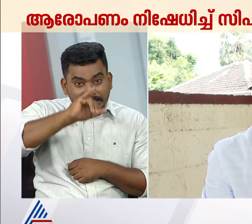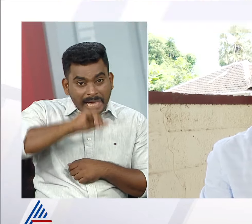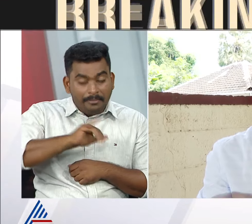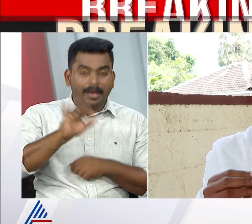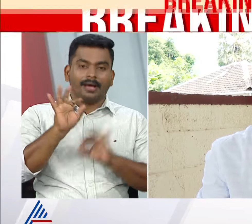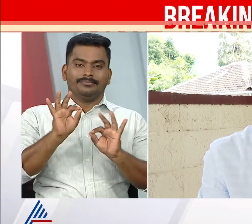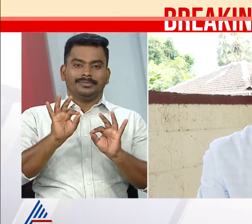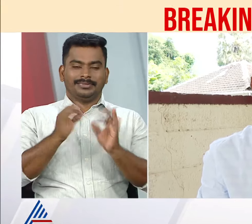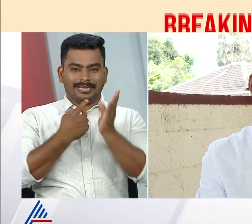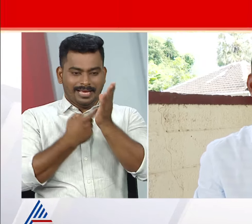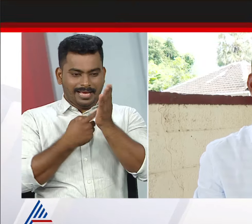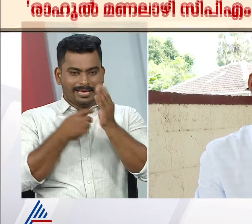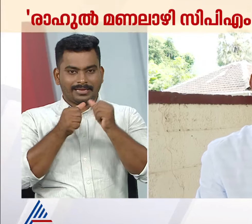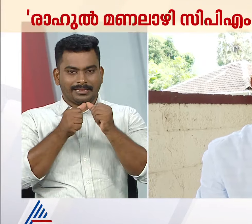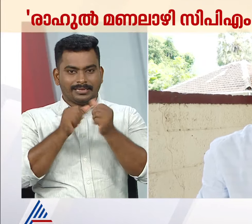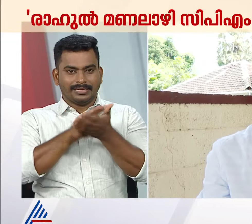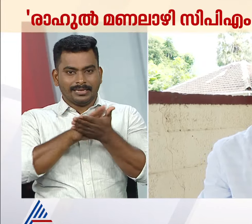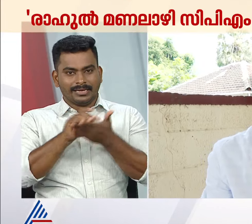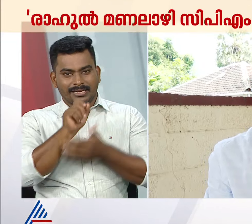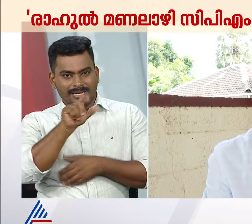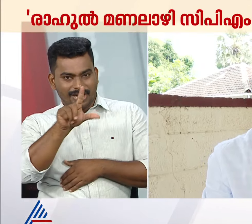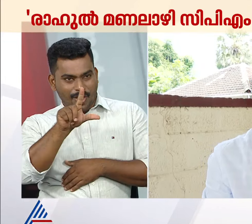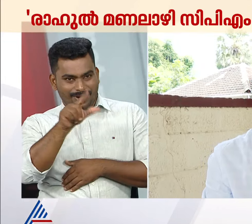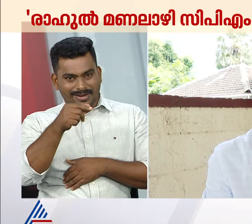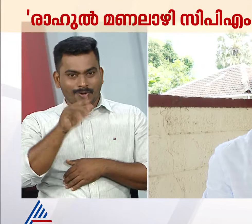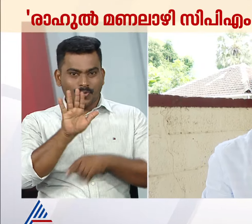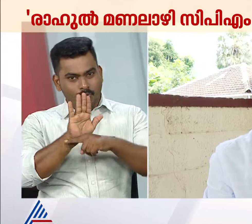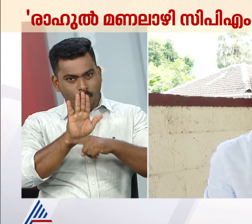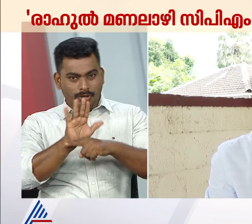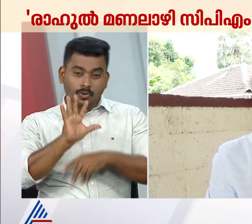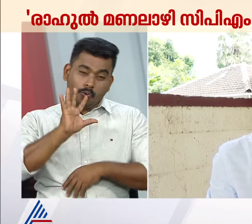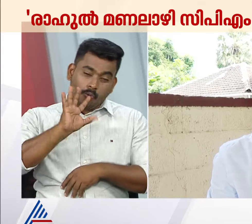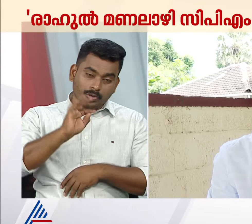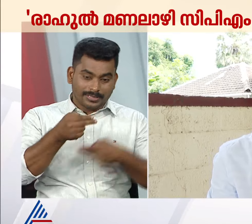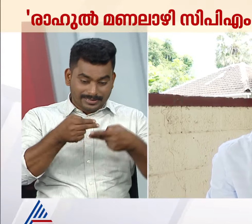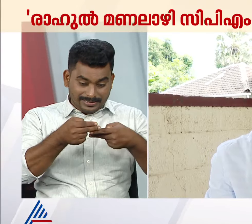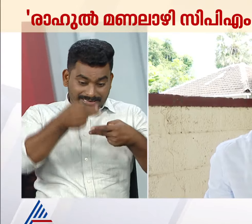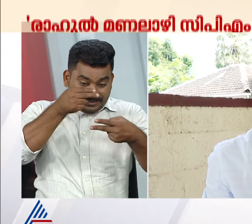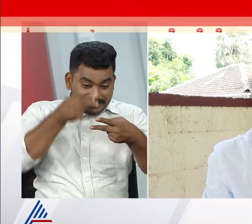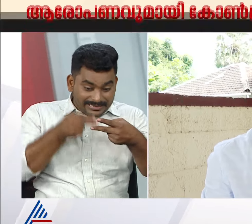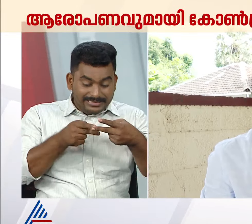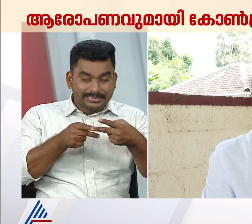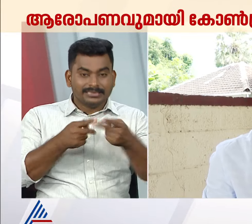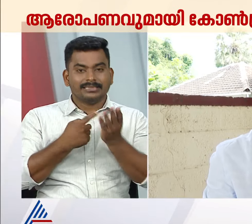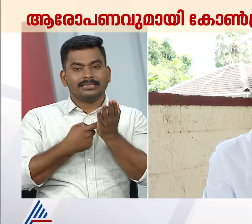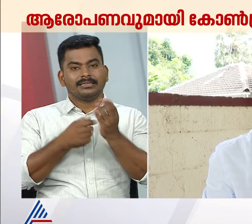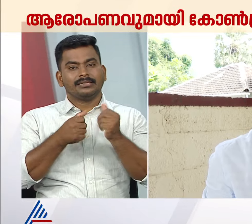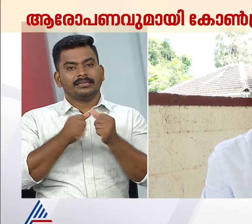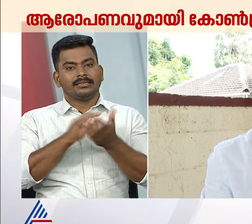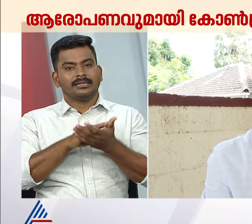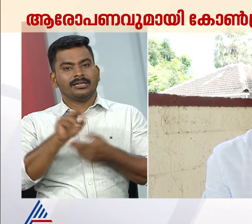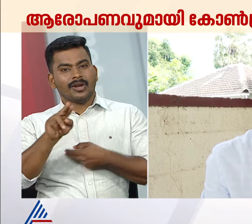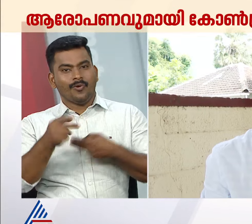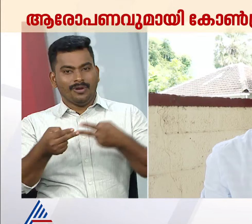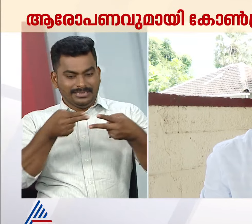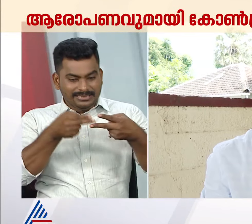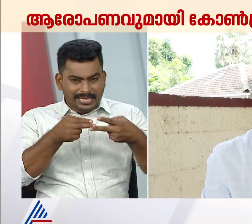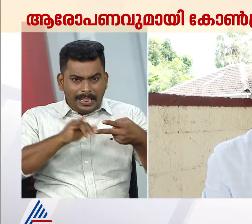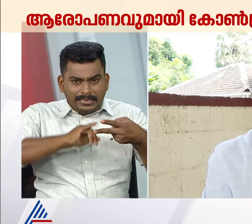പറഞ്ഞു. നോമിനേഷൻ കൊടുത്തപ്പോൾ ശ്രദ്ധയിൽപ്പെട്ടു. സൗഹൃദത്തിൻ്റെ പേരിൽ എന്താ നീ അങ്ങനെ ചെയ്തു ചോദിച്ചപ്പോൾ, പാർട്ടി ജില്ലാ സെക്രട്ടറിയുടെ തീരുമാനമാണ്,